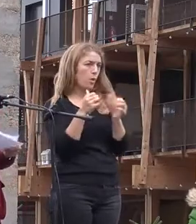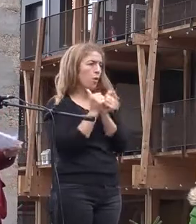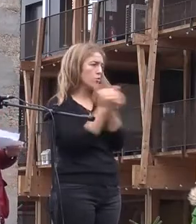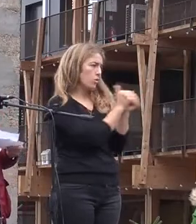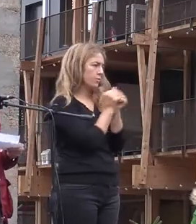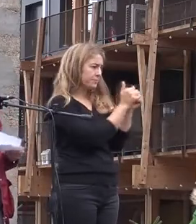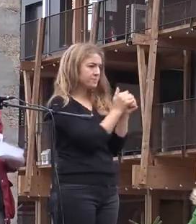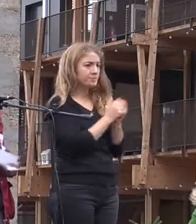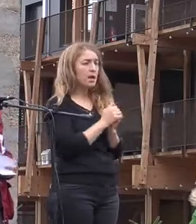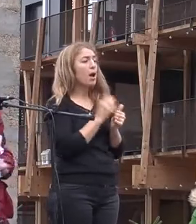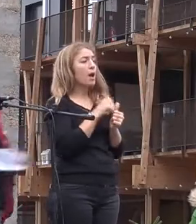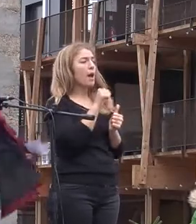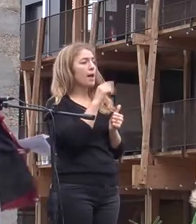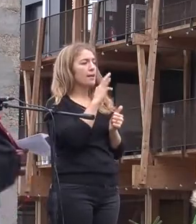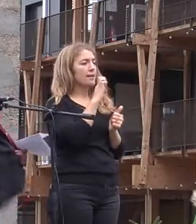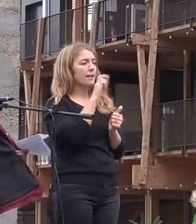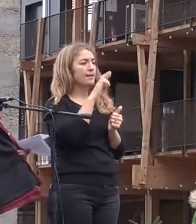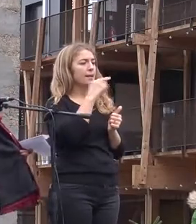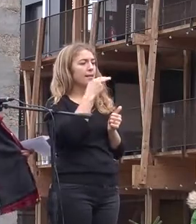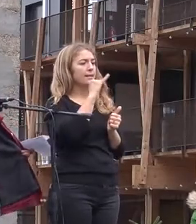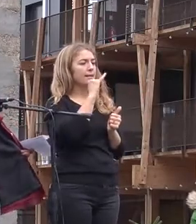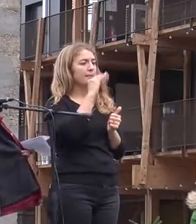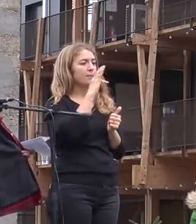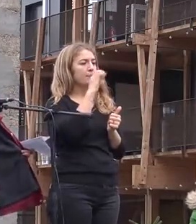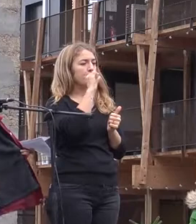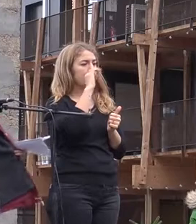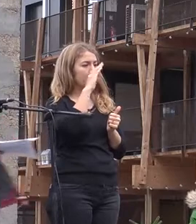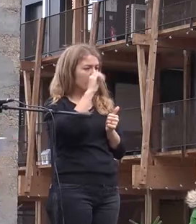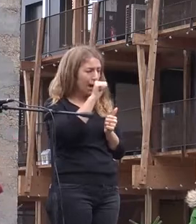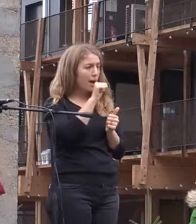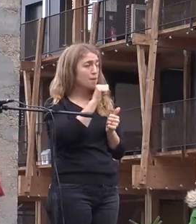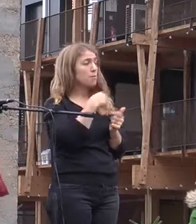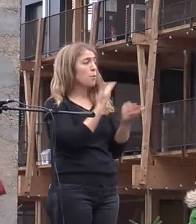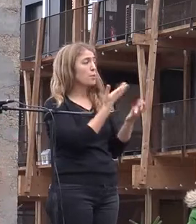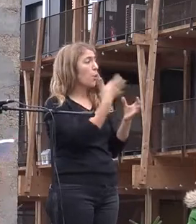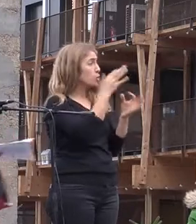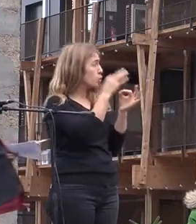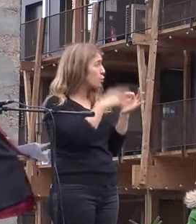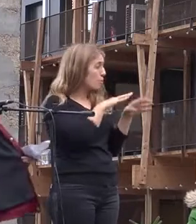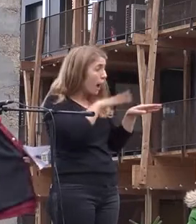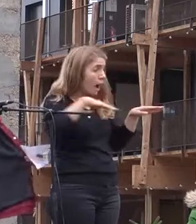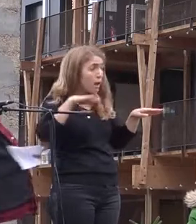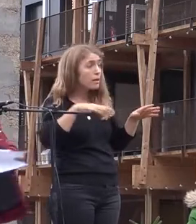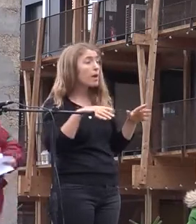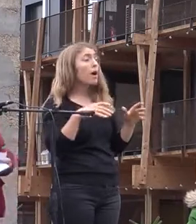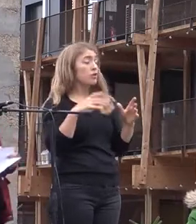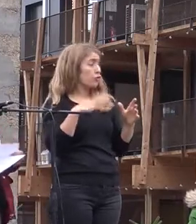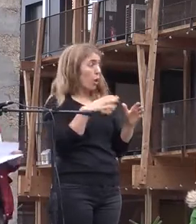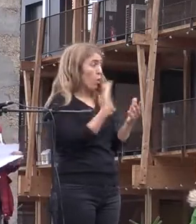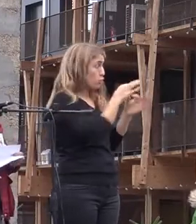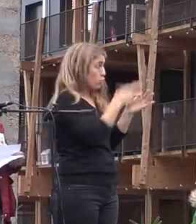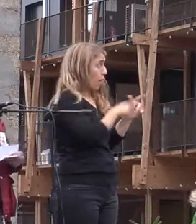Ensemble, un mouvement qui s'appelle Alternativa, qui est là pour proposer des alternatives, parce que oui, les alternatives contre le dérèglement climatique